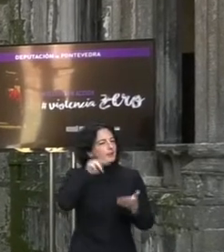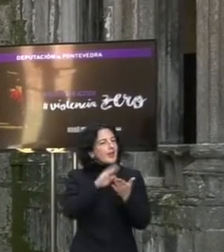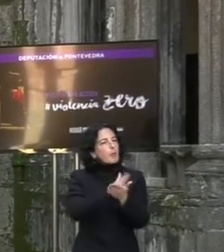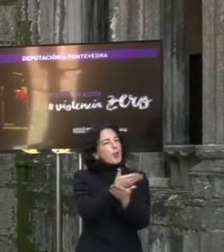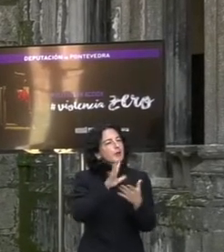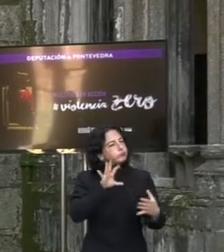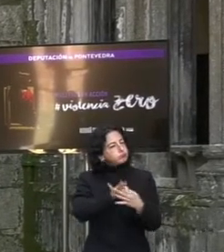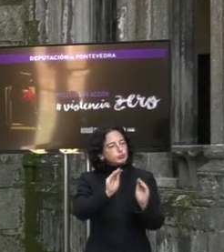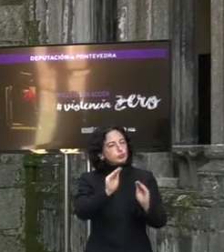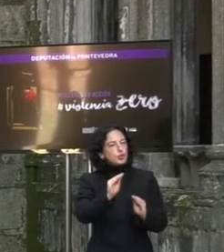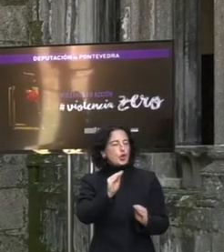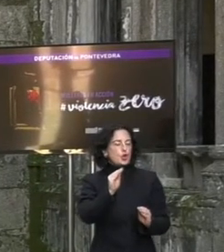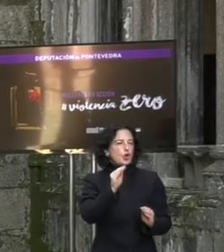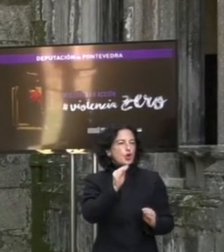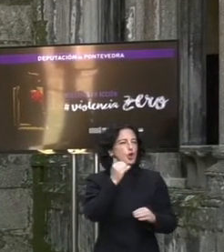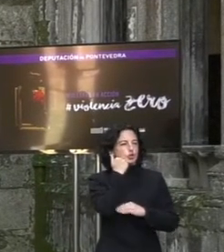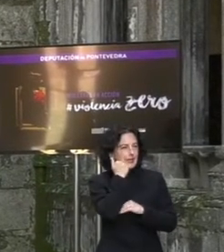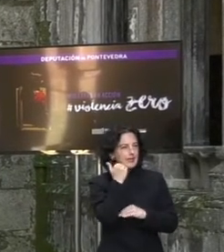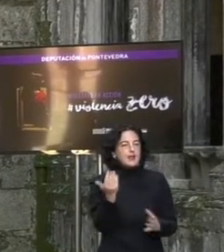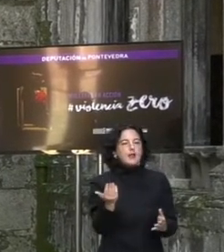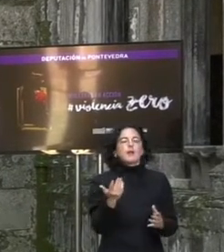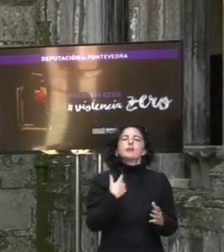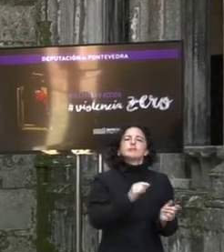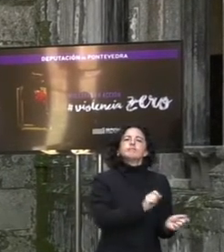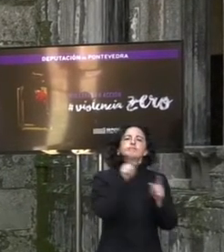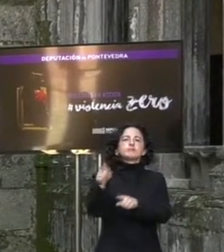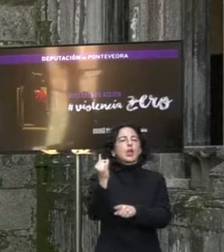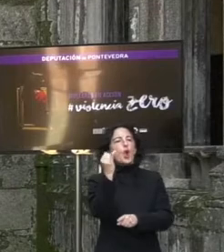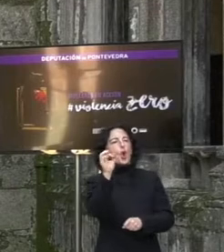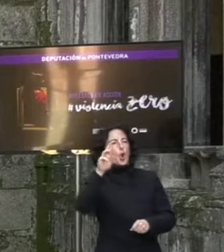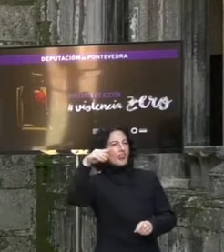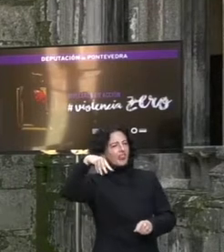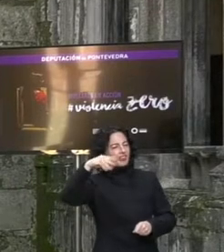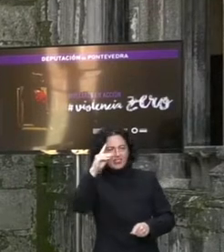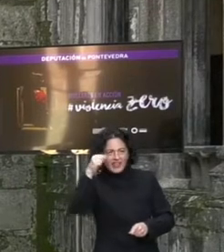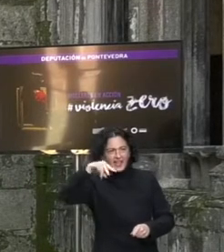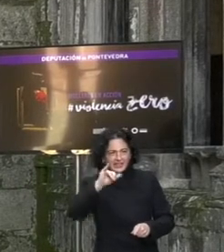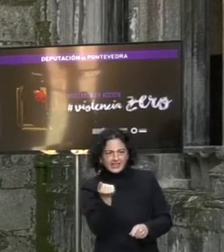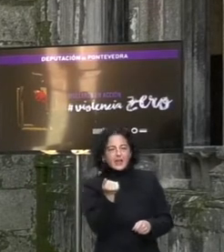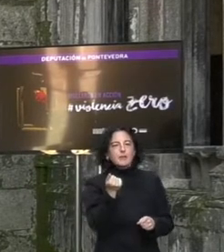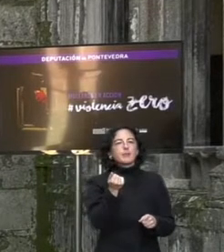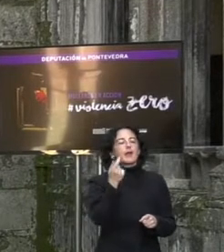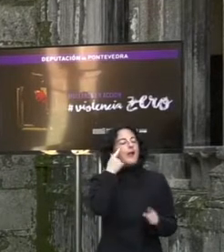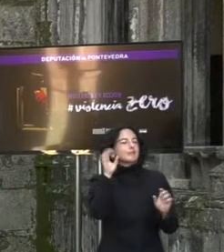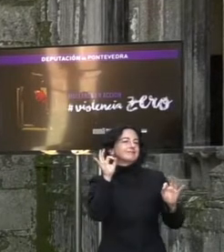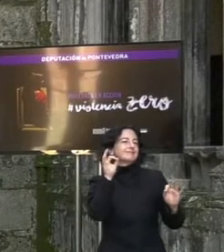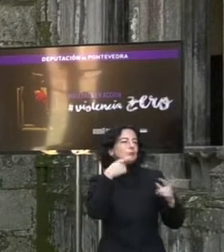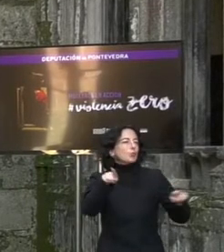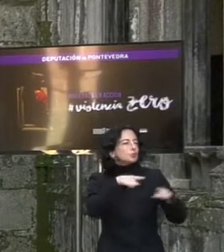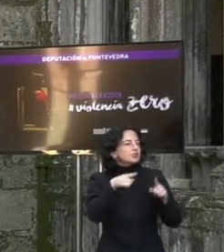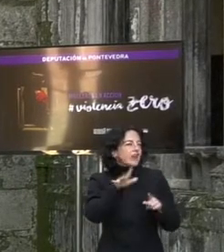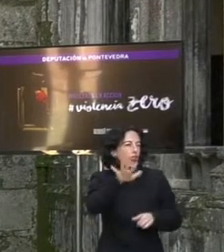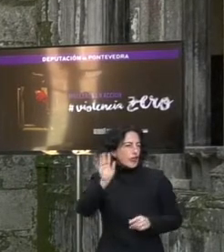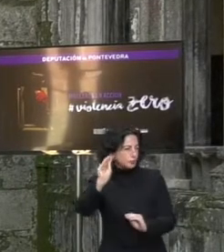de Rosalía de Castro. Trasladouse temporalmente a Xordania para indagar no canto árabe e a teoría da música